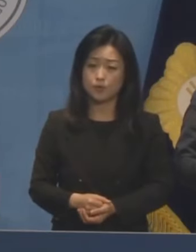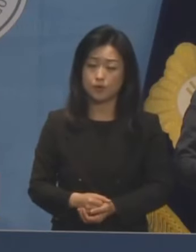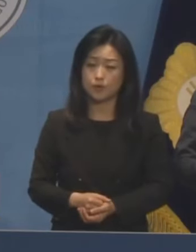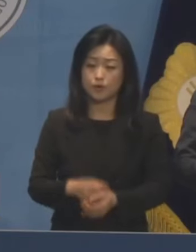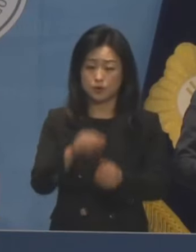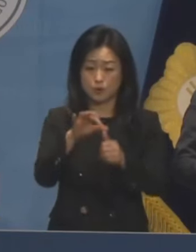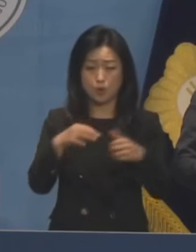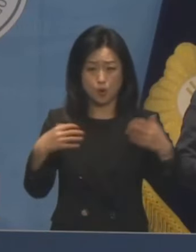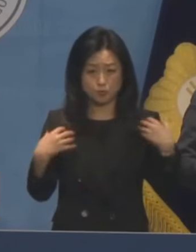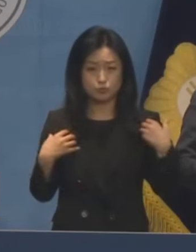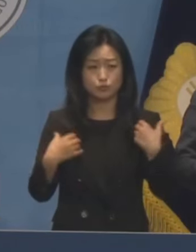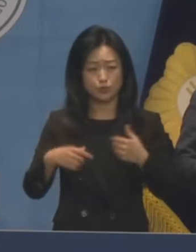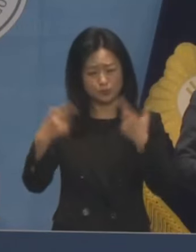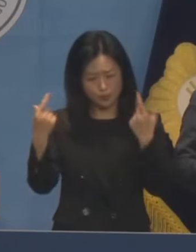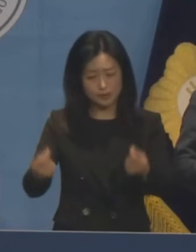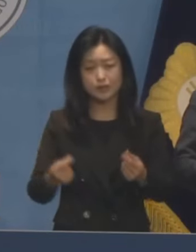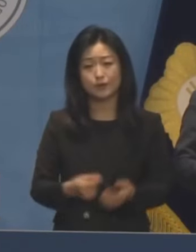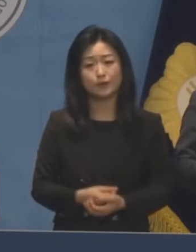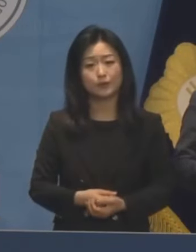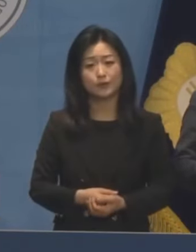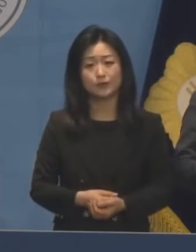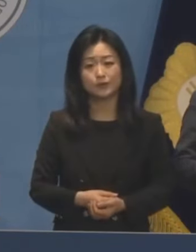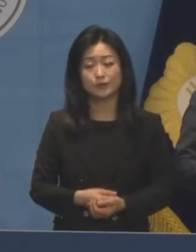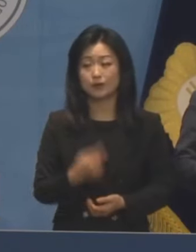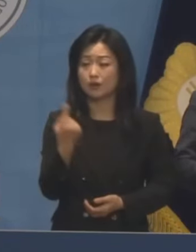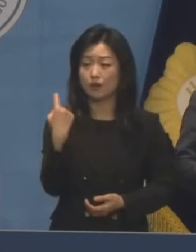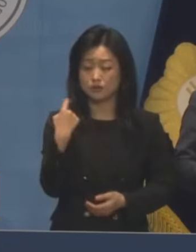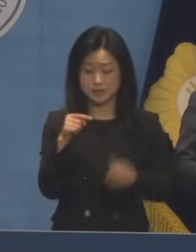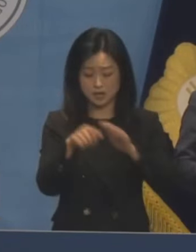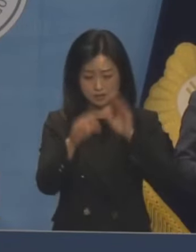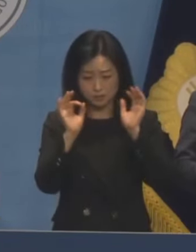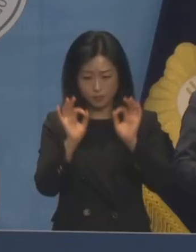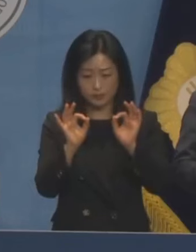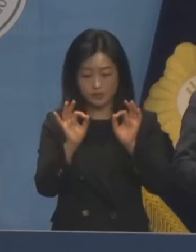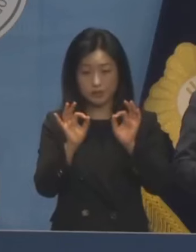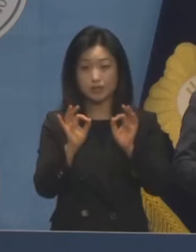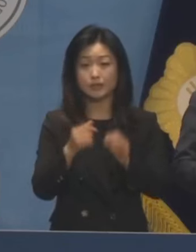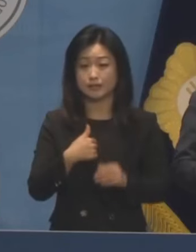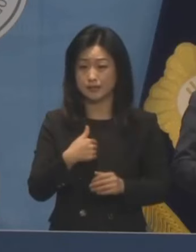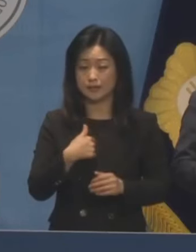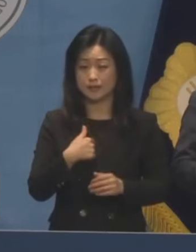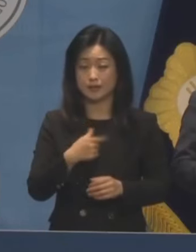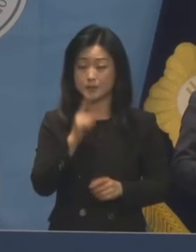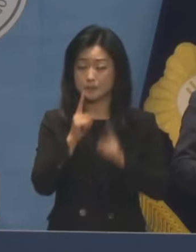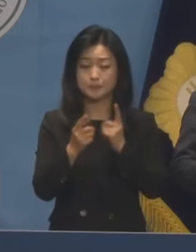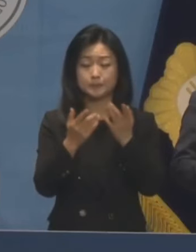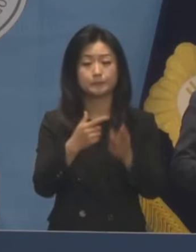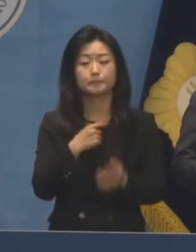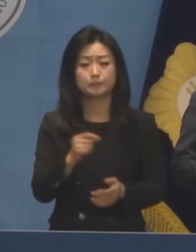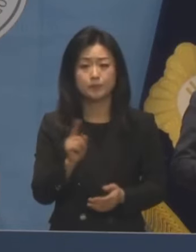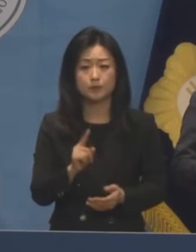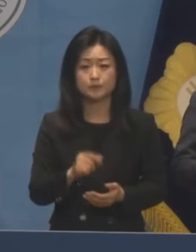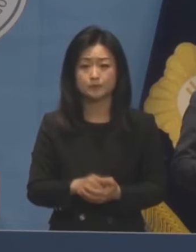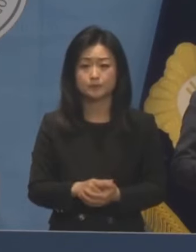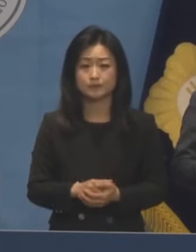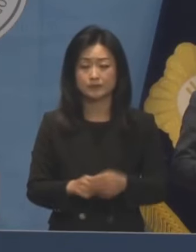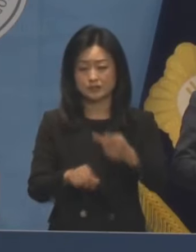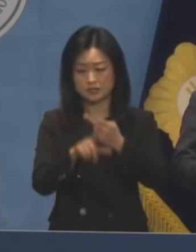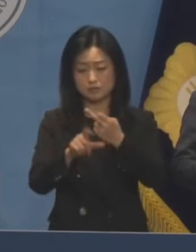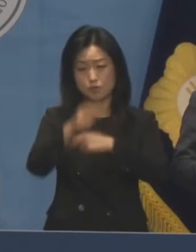고용노동부도 마찬가지입니다 어제 현장에서 제가 분명히 강조했습니다 12월